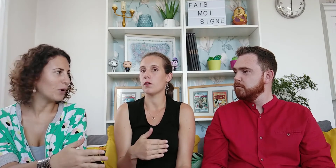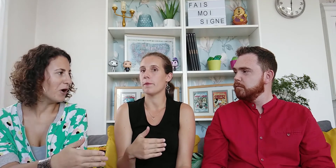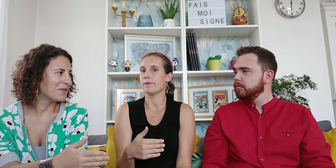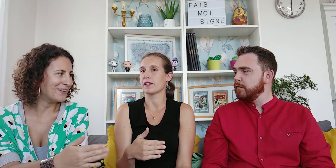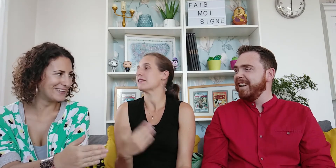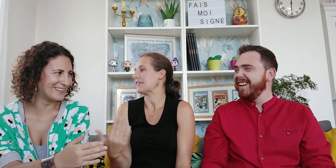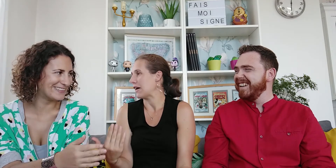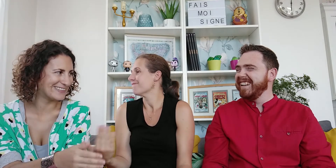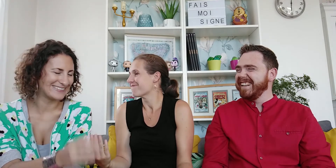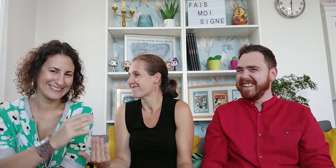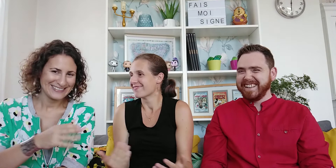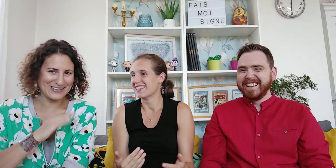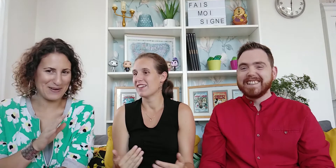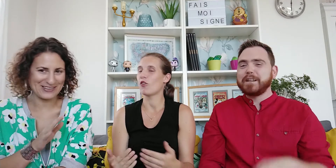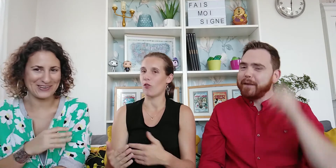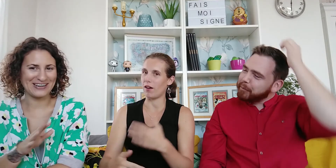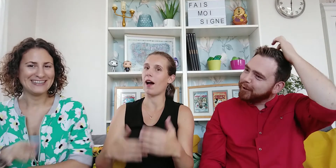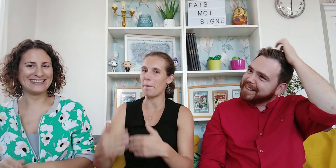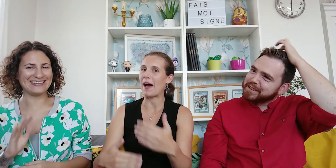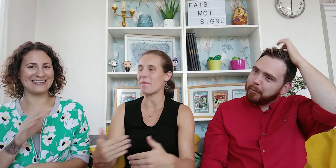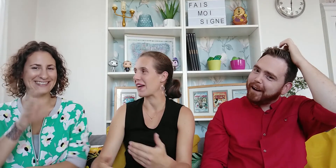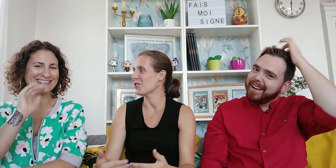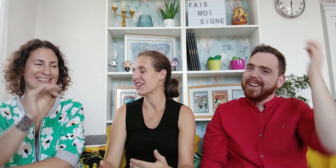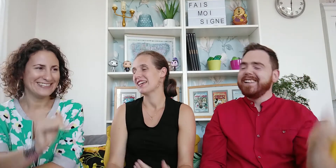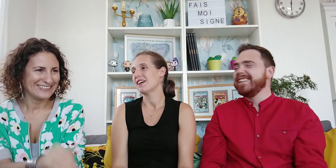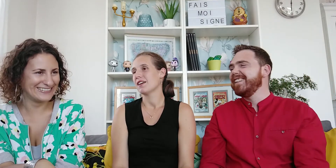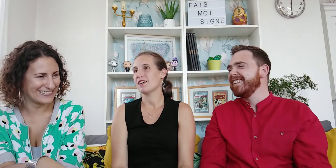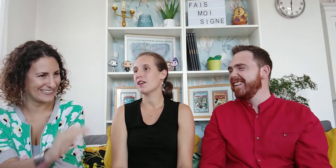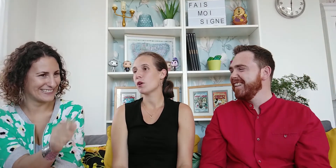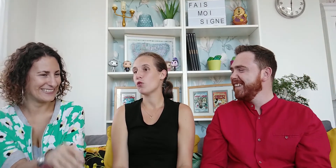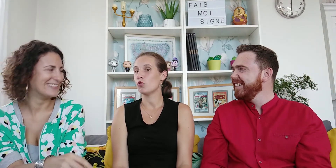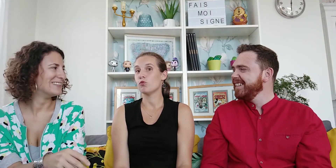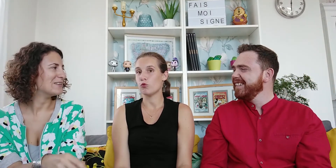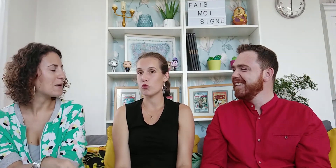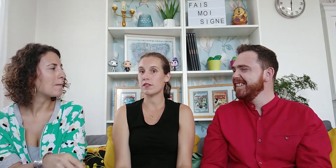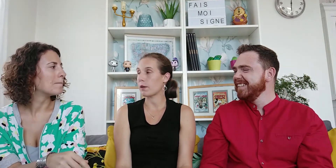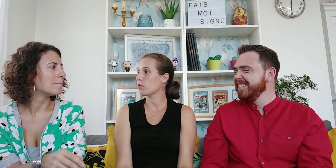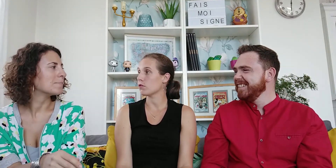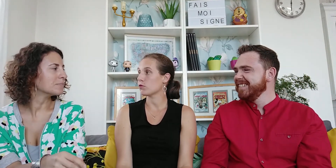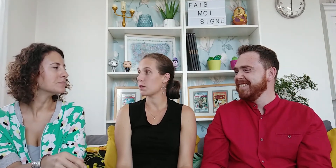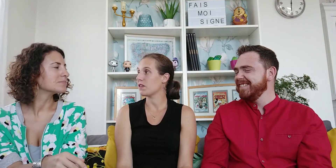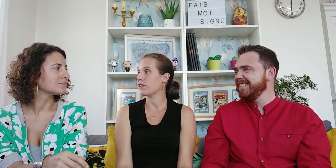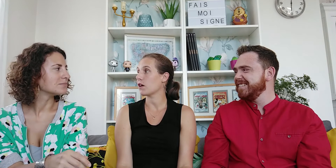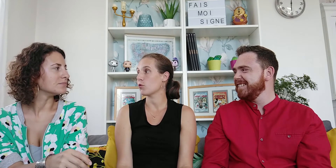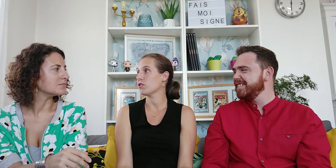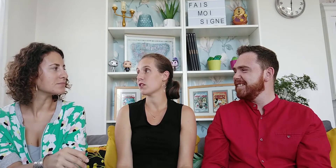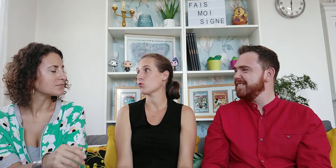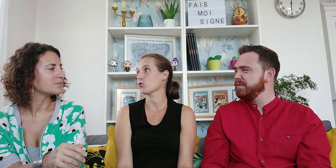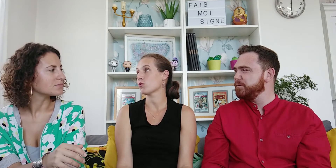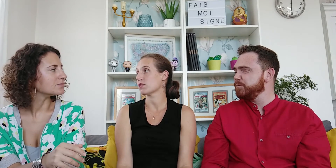mois. C'est ça. C'est pas la priorité. Un pas après l'autre. Et ouais, le but du jeu, c'est vraiment de simplifier la communication. Donc c'est pour